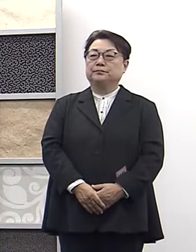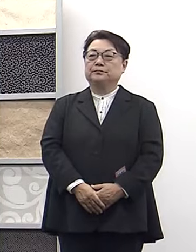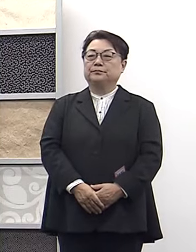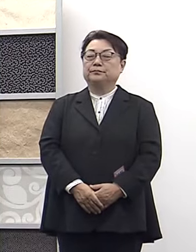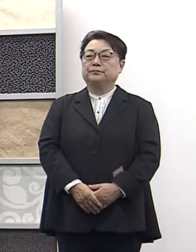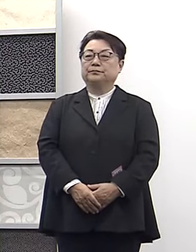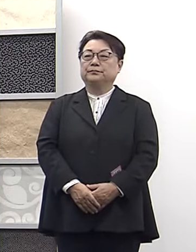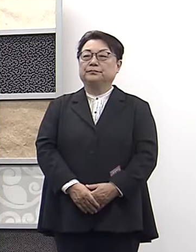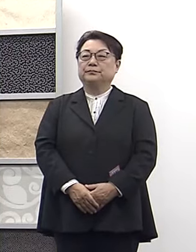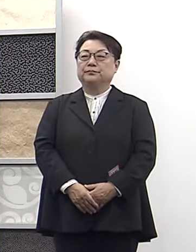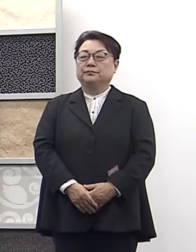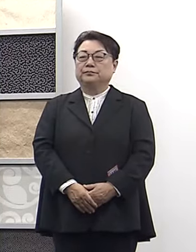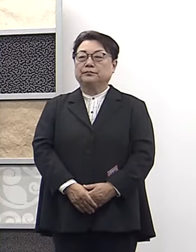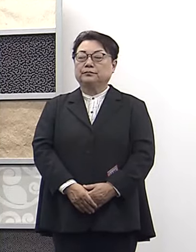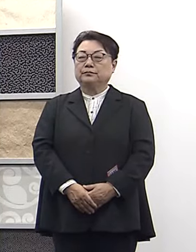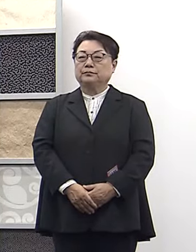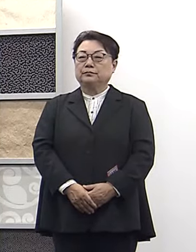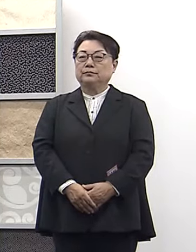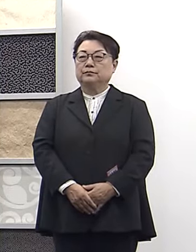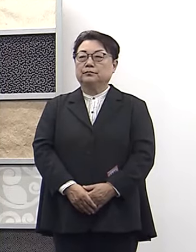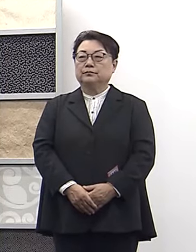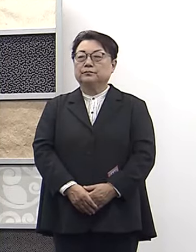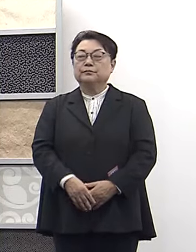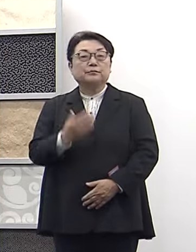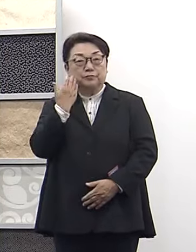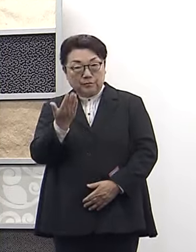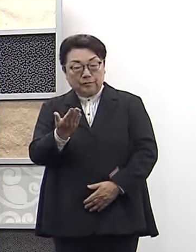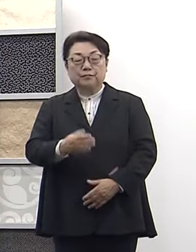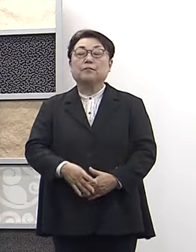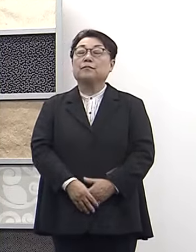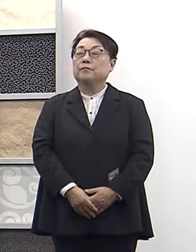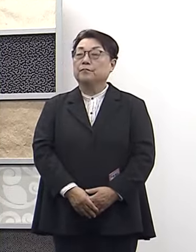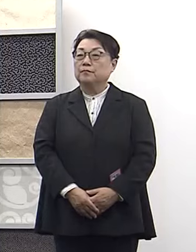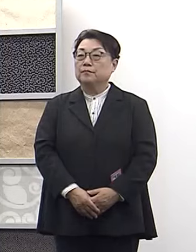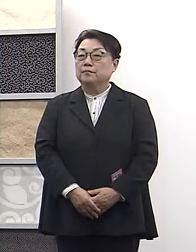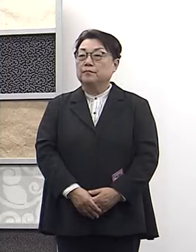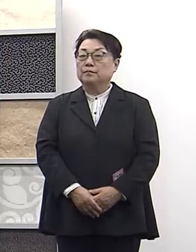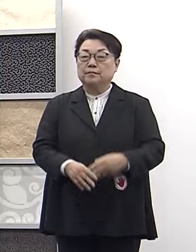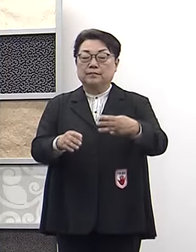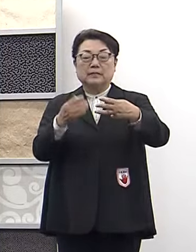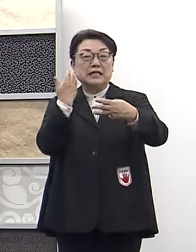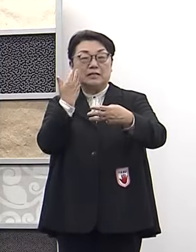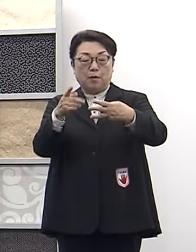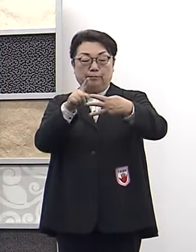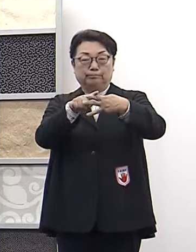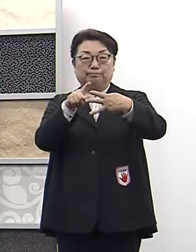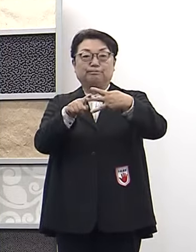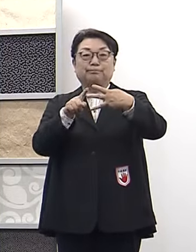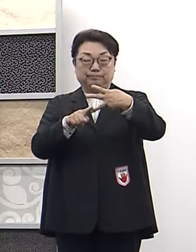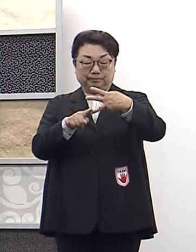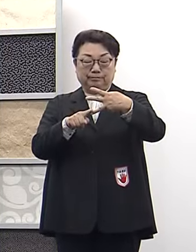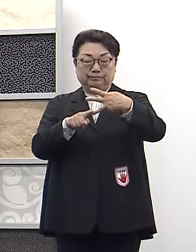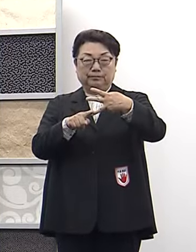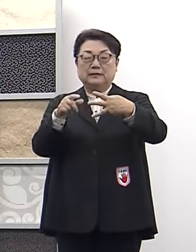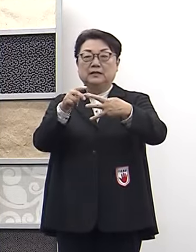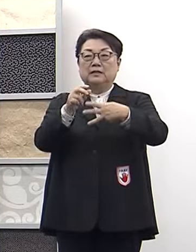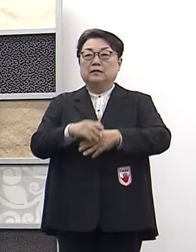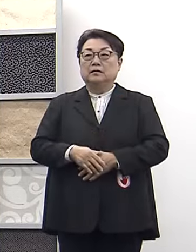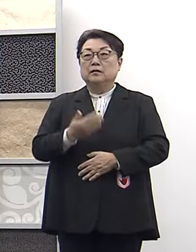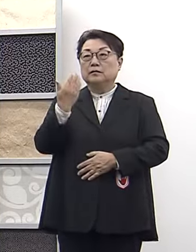UTY さん。 すみません、テレビ山梨の末澤と申します。すみません、ちょっと3点ほどお伺いしたいんですけれども、先